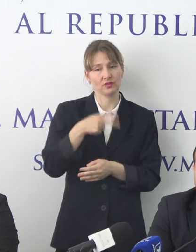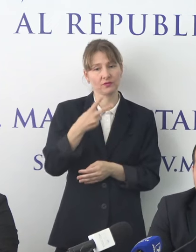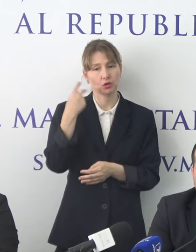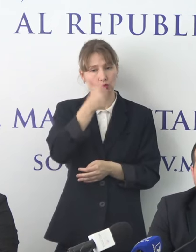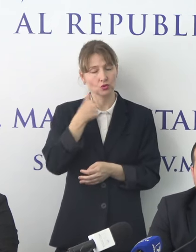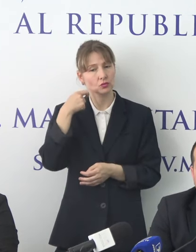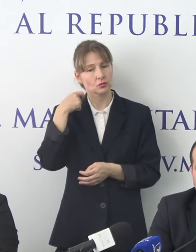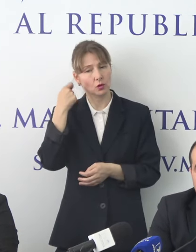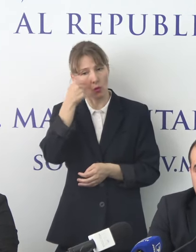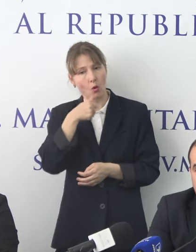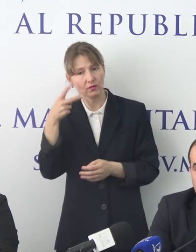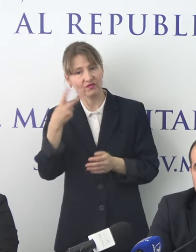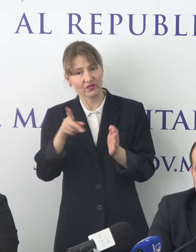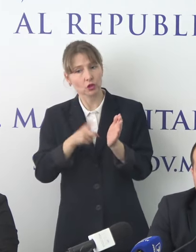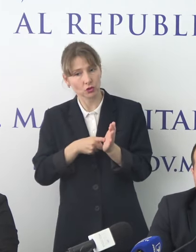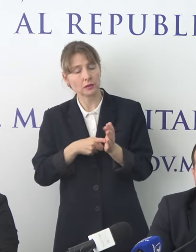2026?